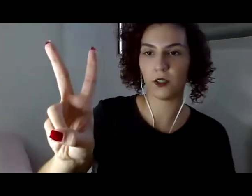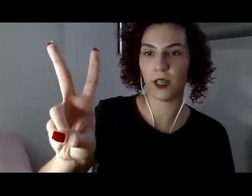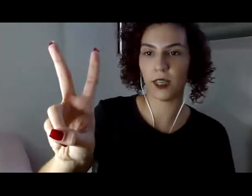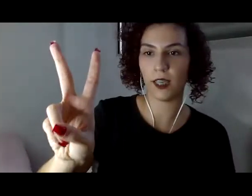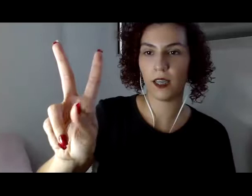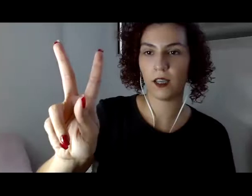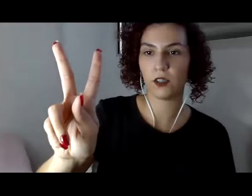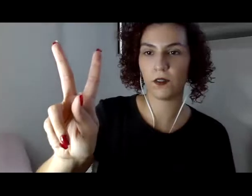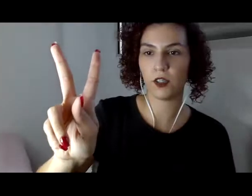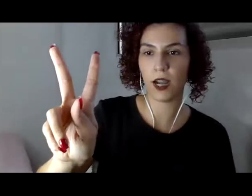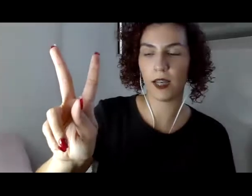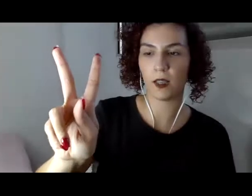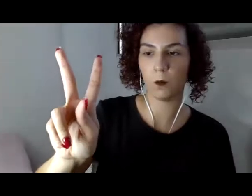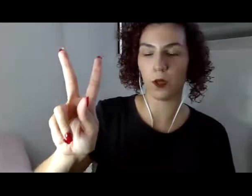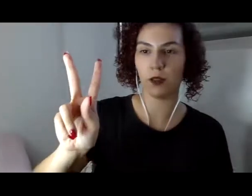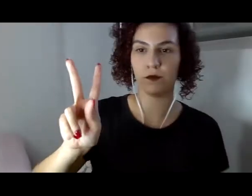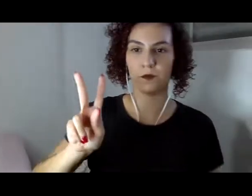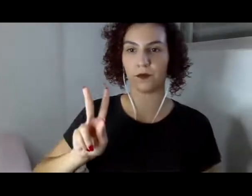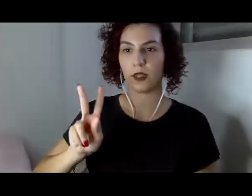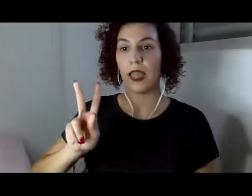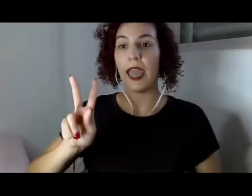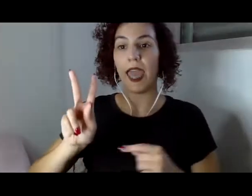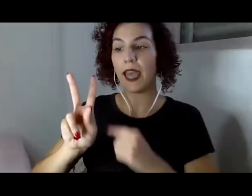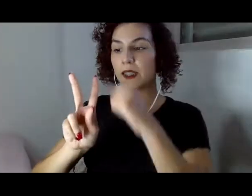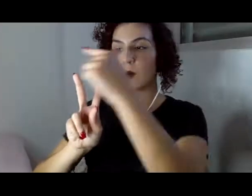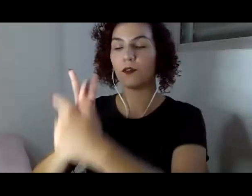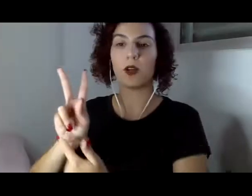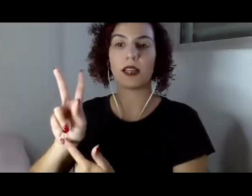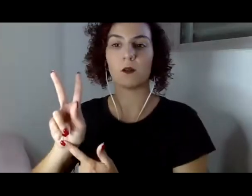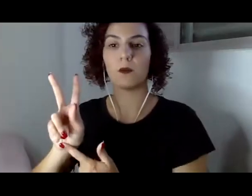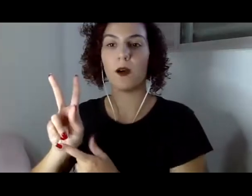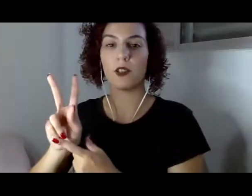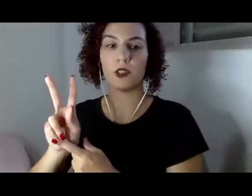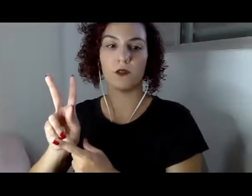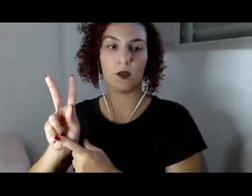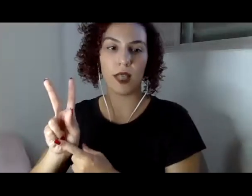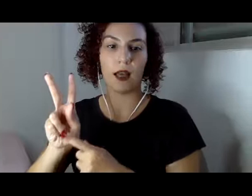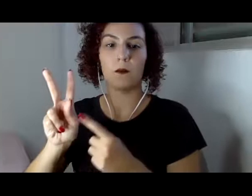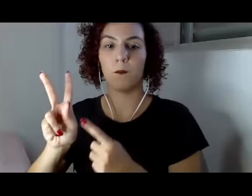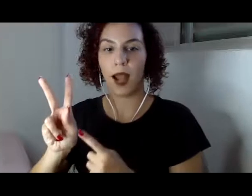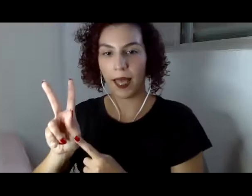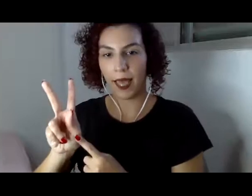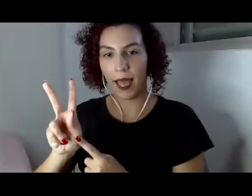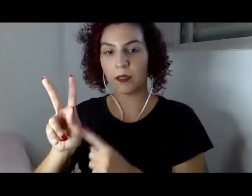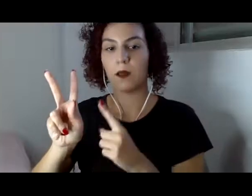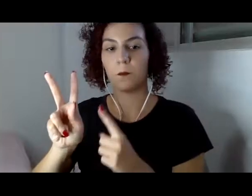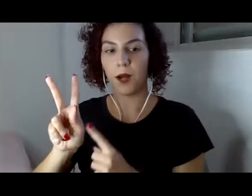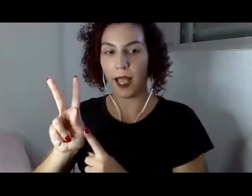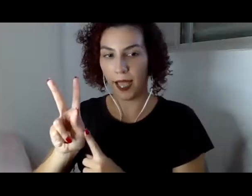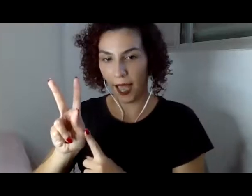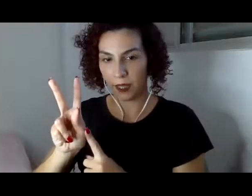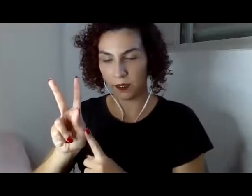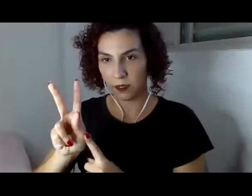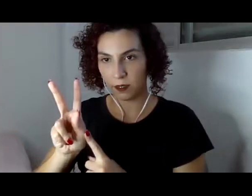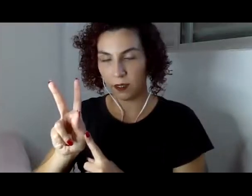gente prende ele aqui, a gente vai tirar ele aqui um pouquinho. Essa configuração de mão a gente vai usar para H,